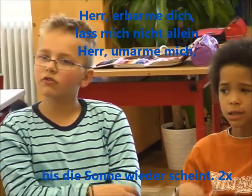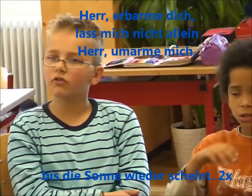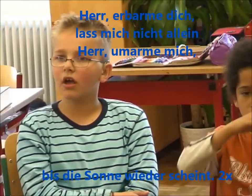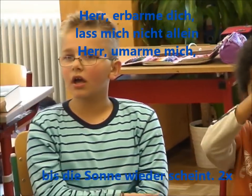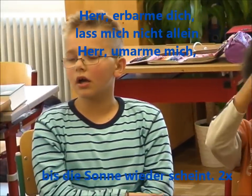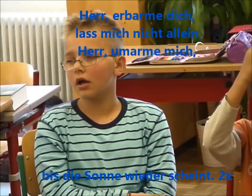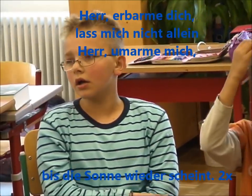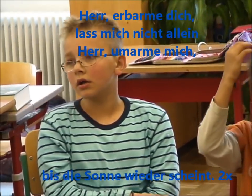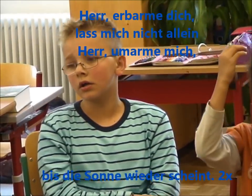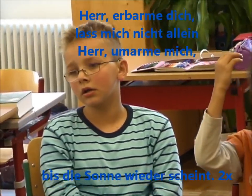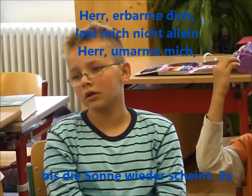scheint.